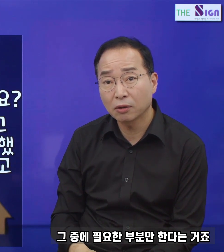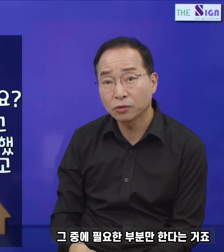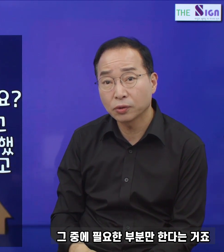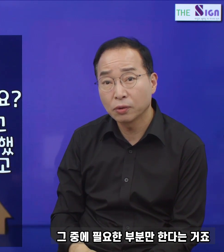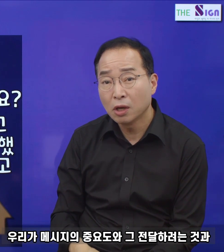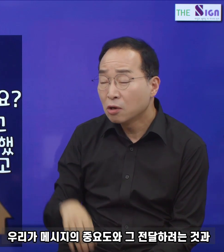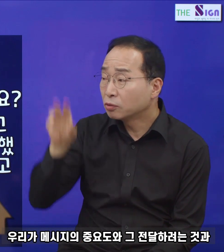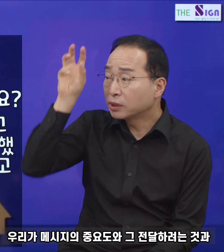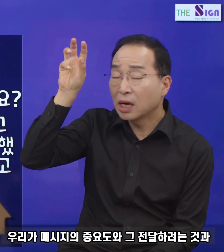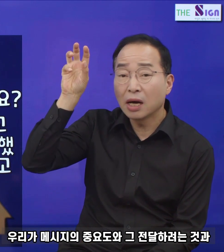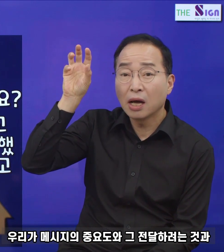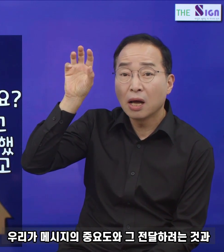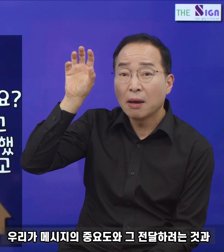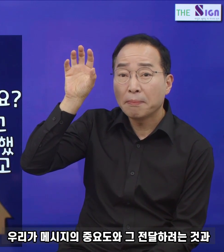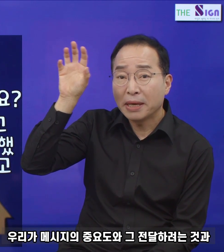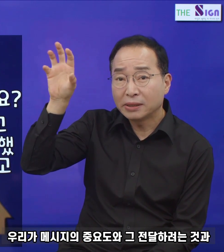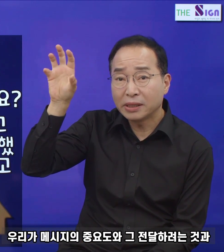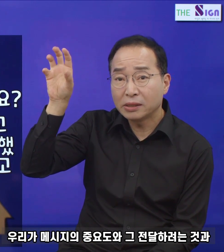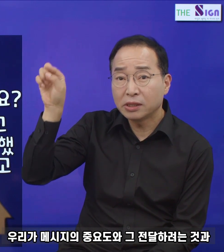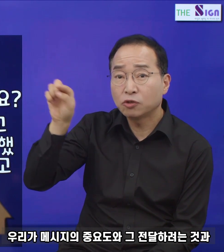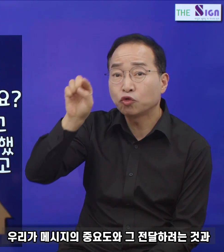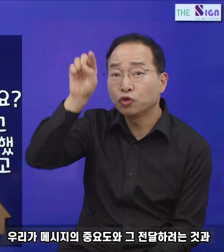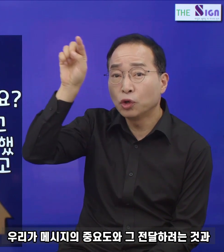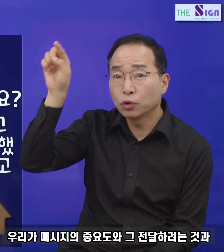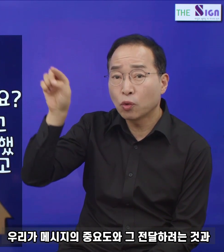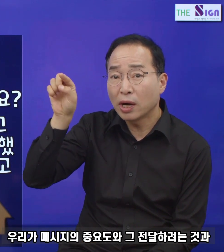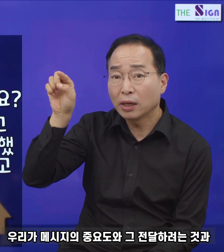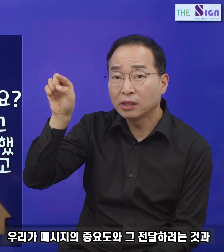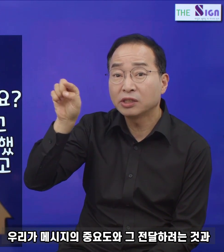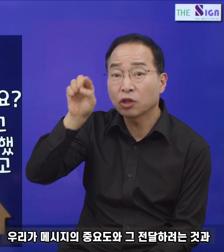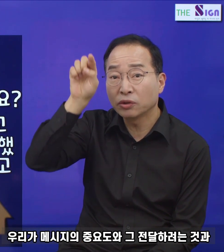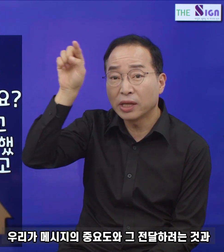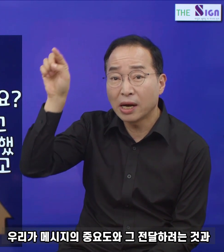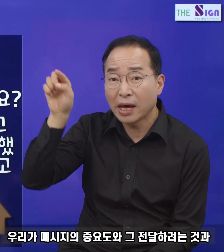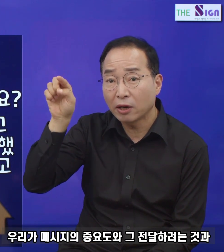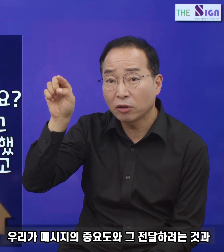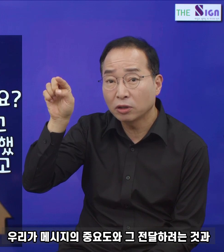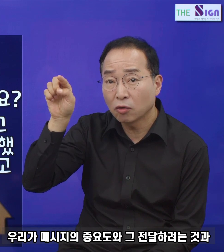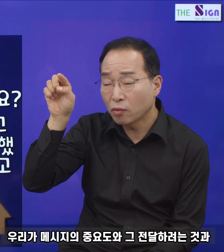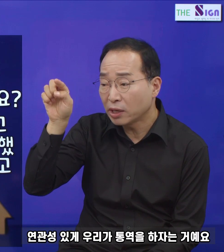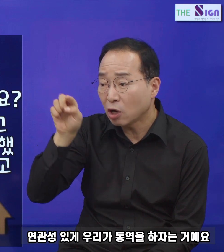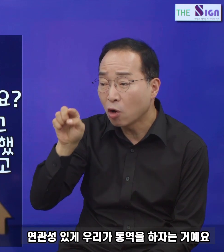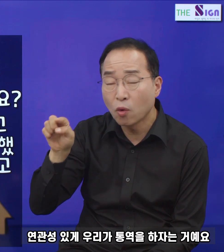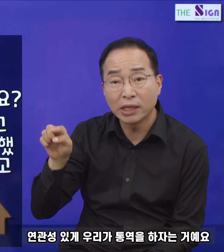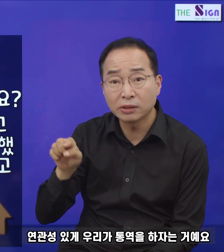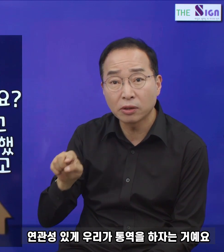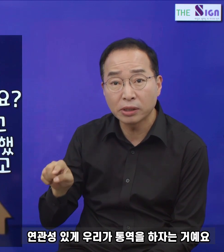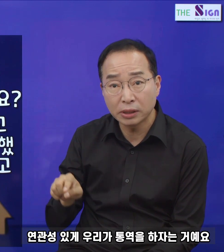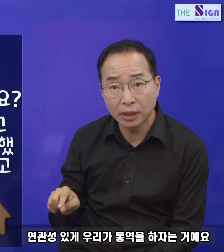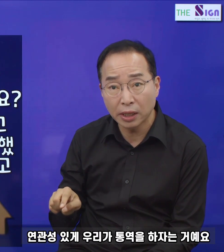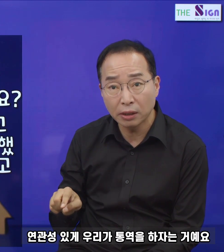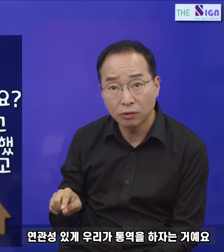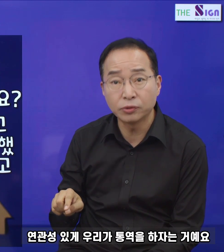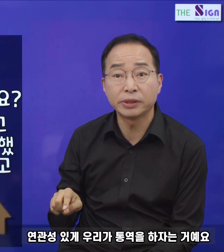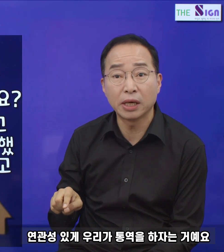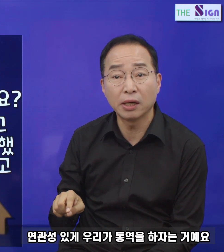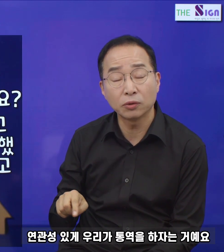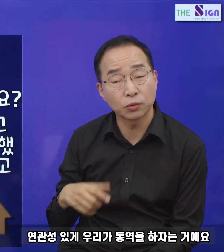거죠. 우리가 메시지의 중요도와 그 전달하려는 것과 연관성 있게 우리가